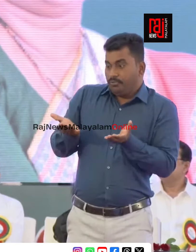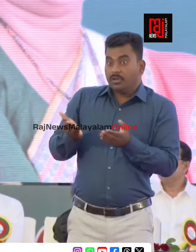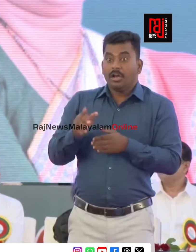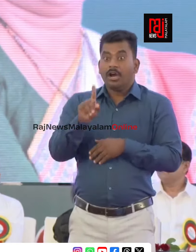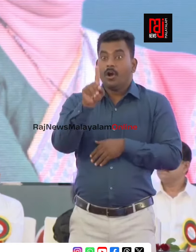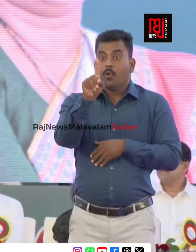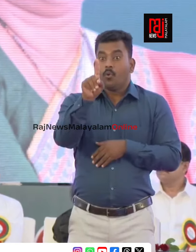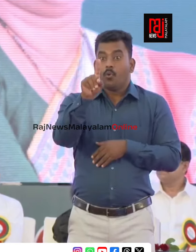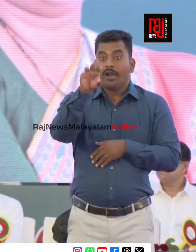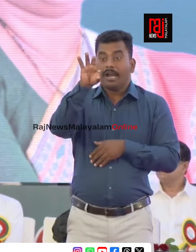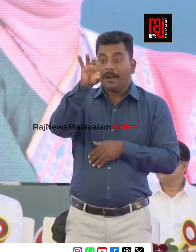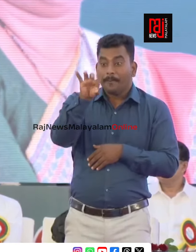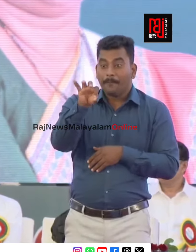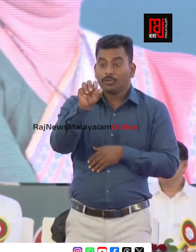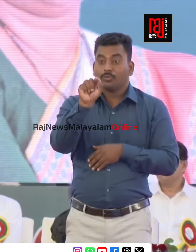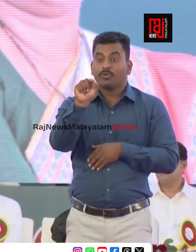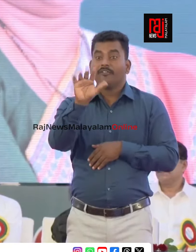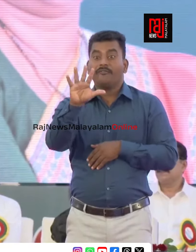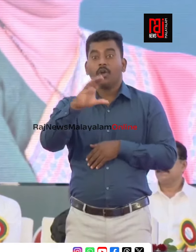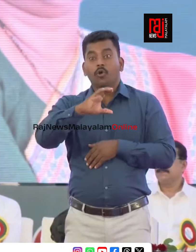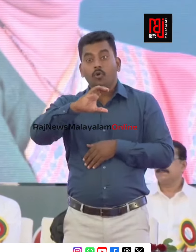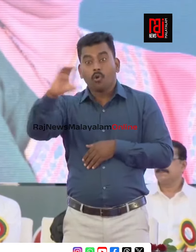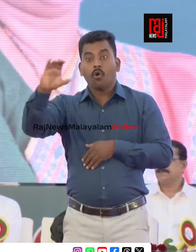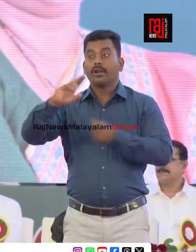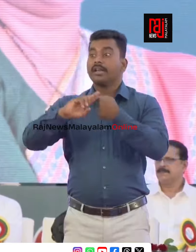19.5 കോടി രൂപയാണ് മാറ്റിവെച്ചിട്ടുള്ളത്.